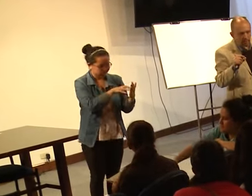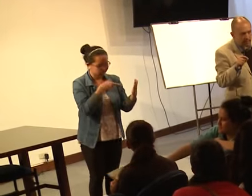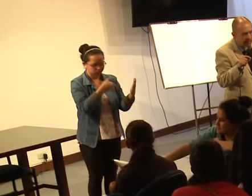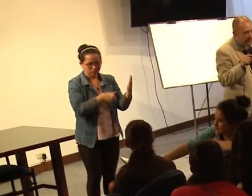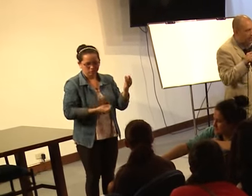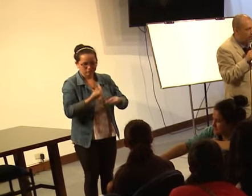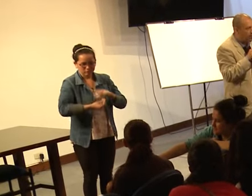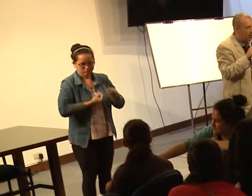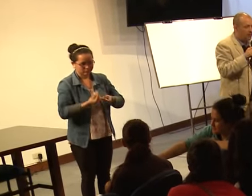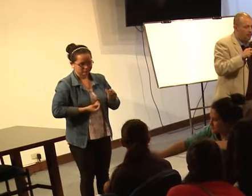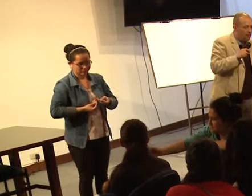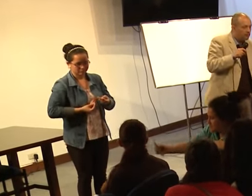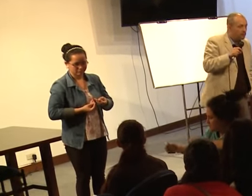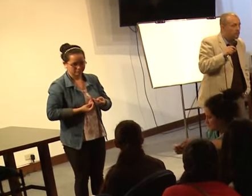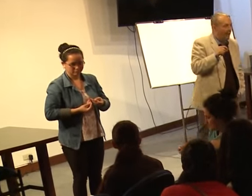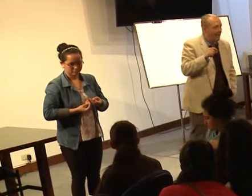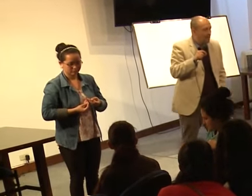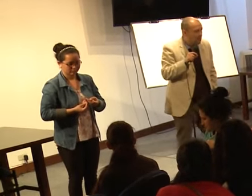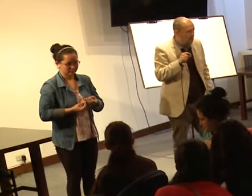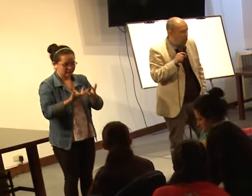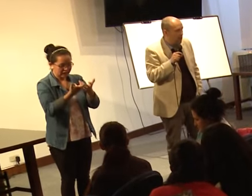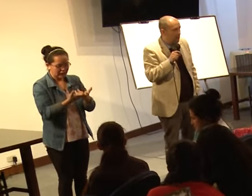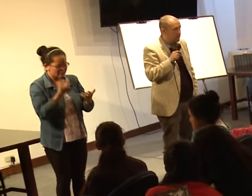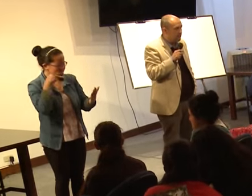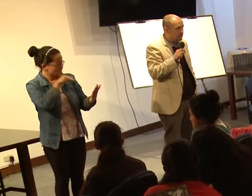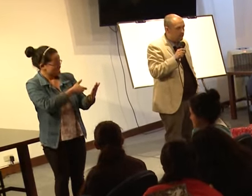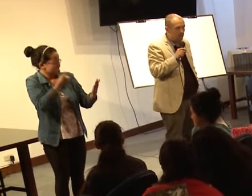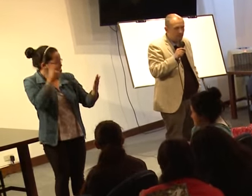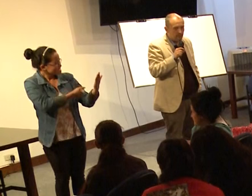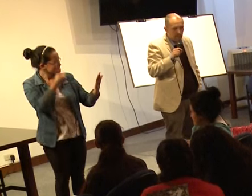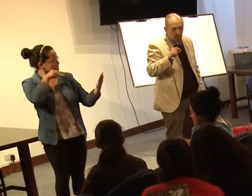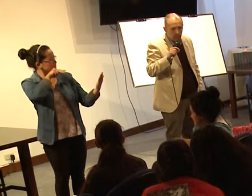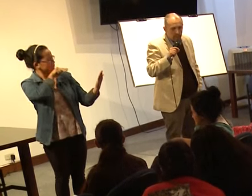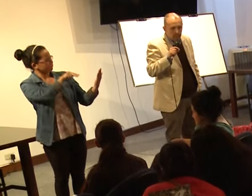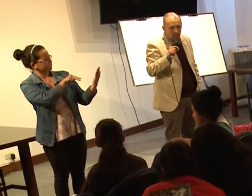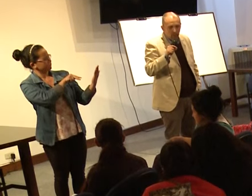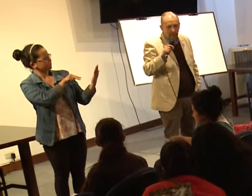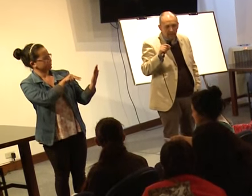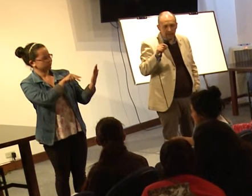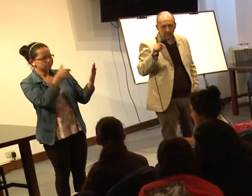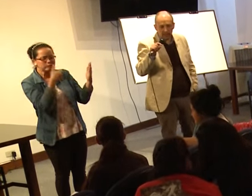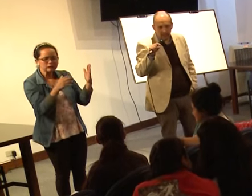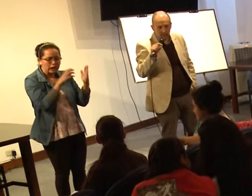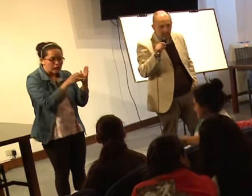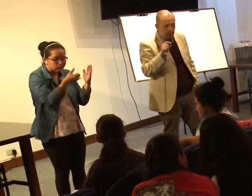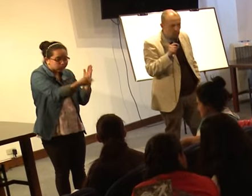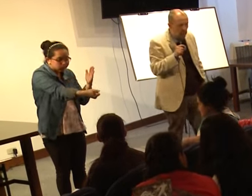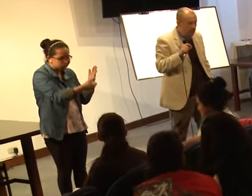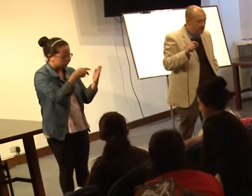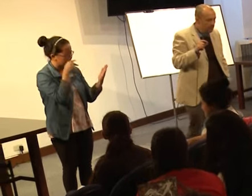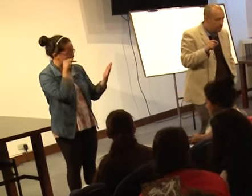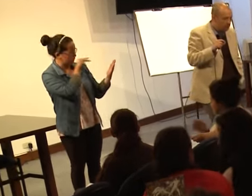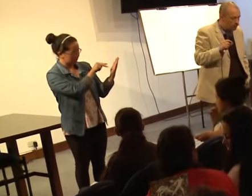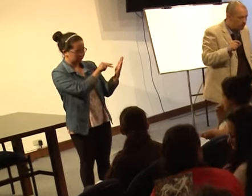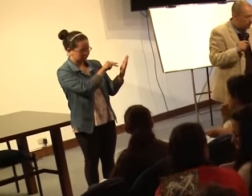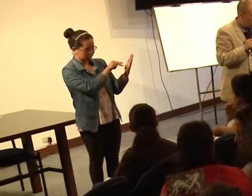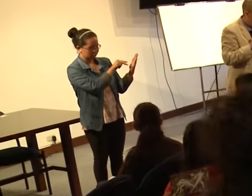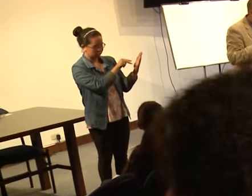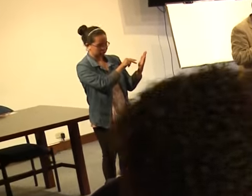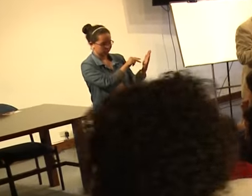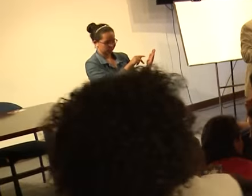cosa en primera instancia, y es que quiero que las miren muy bien. Miren muy bien la imagen que tienen ahí, la postal.